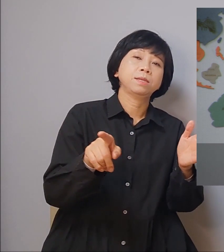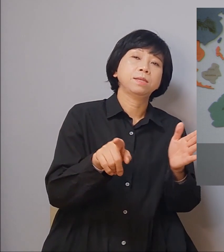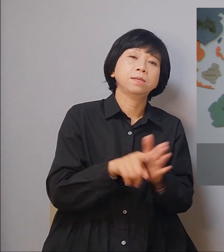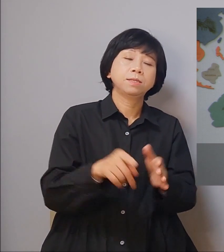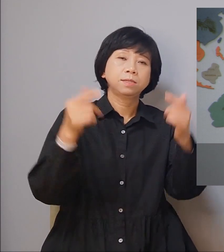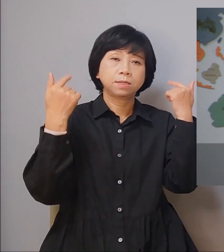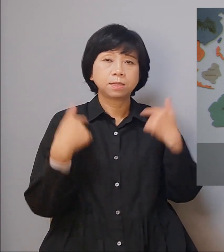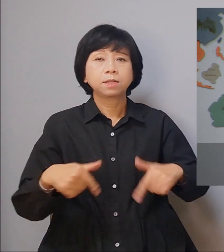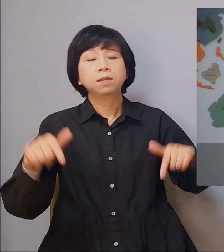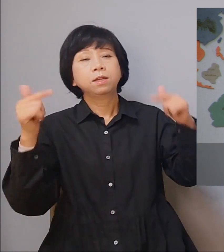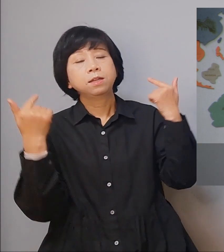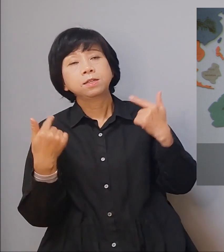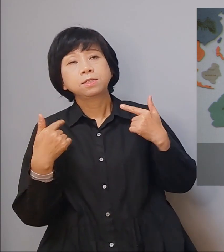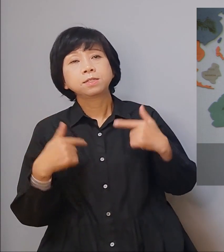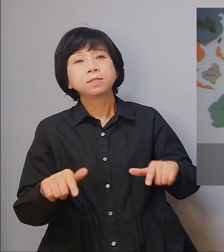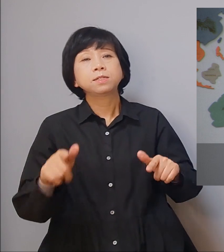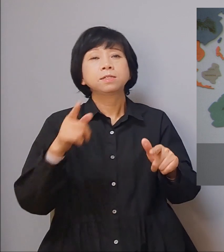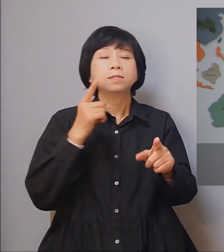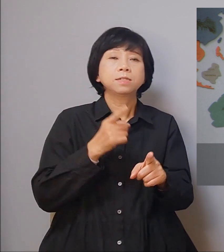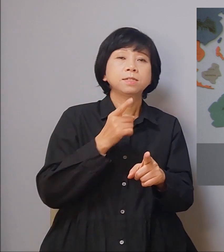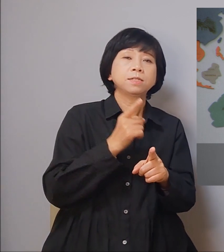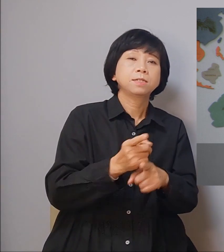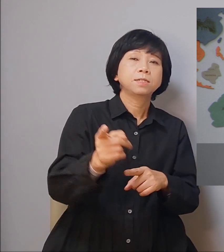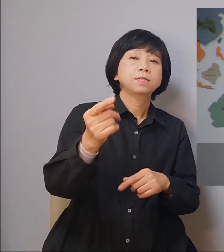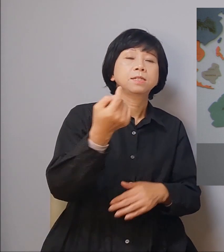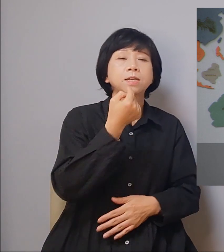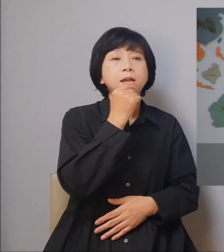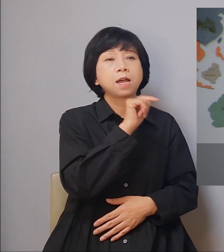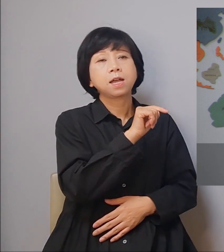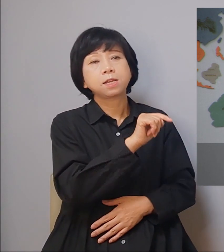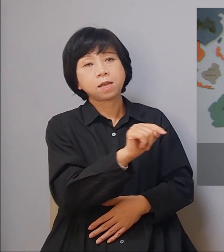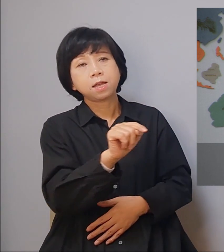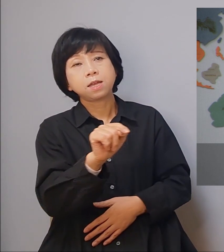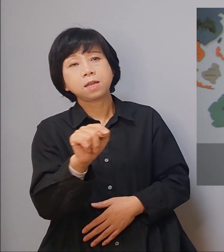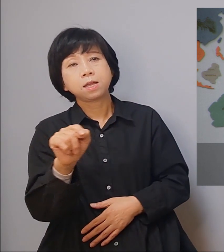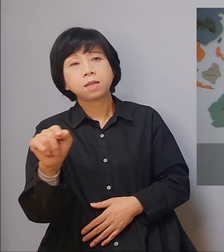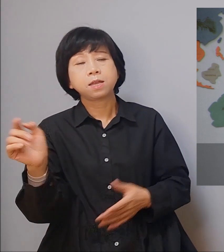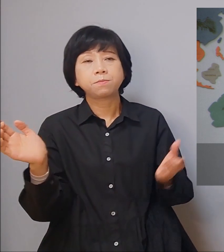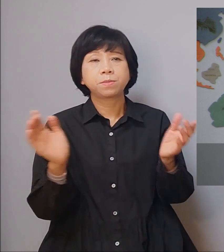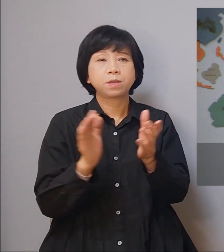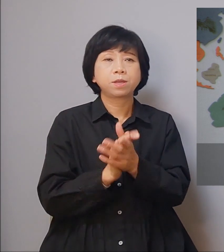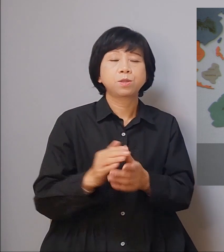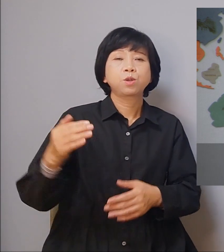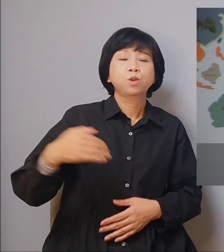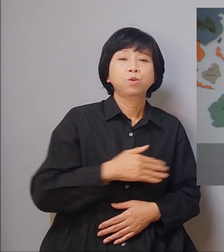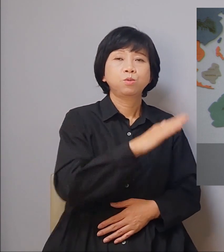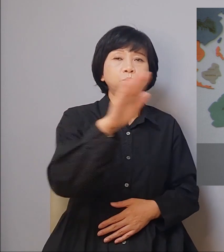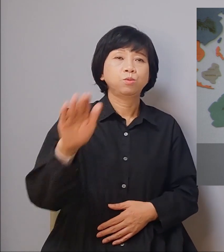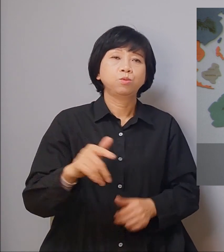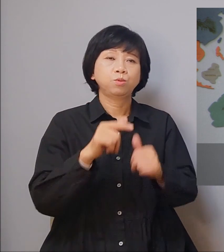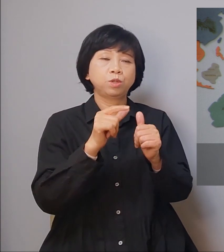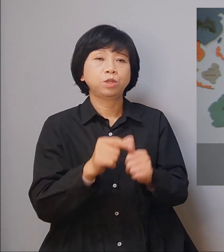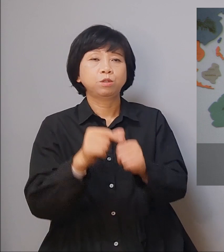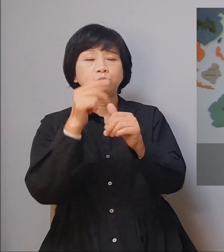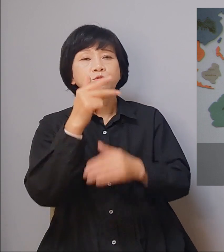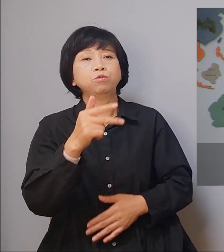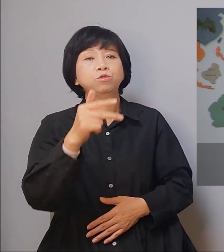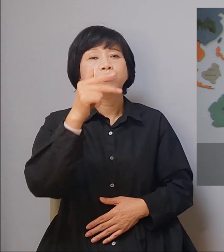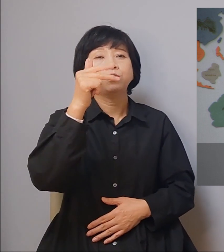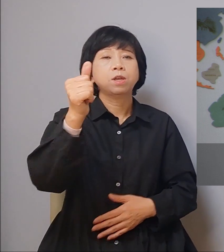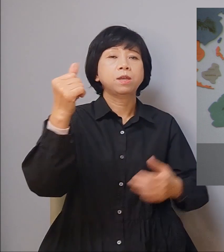예수를 늘 승리하세요. 늘 승리하. 아멘 아멘.